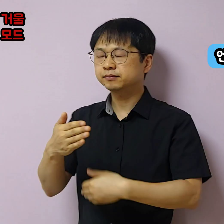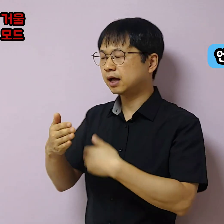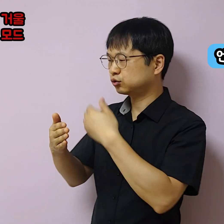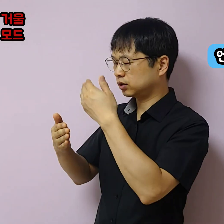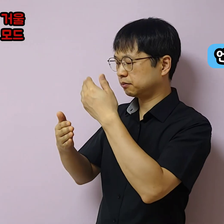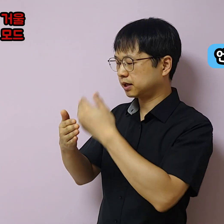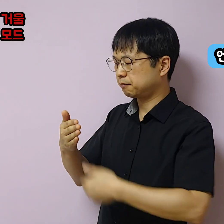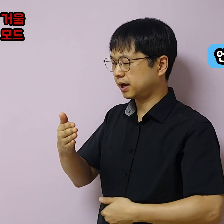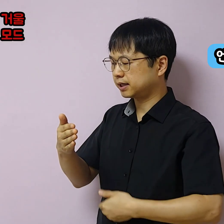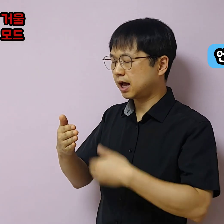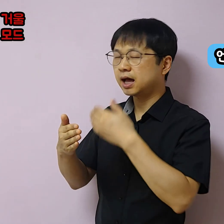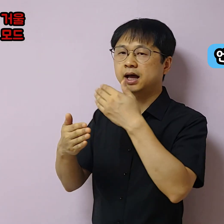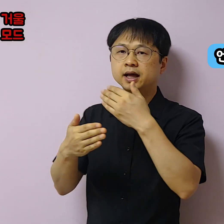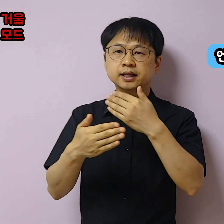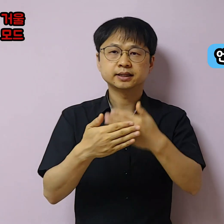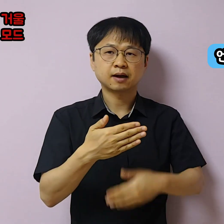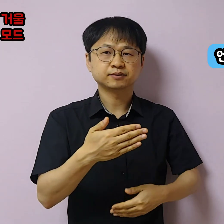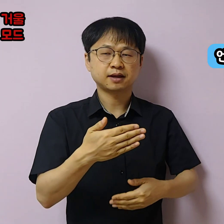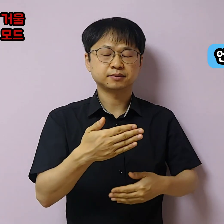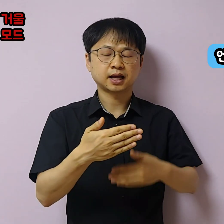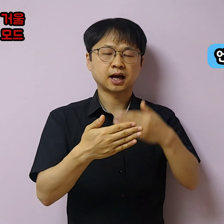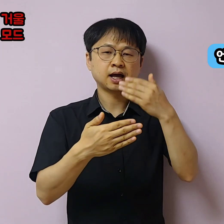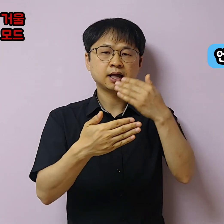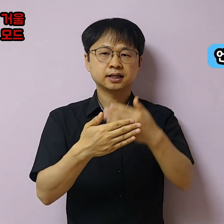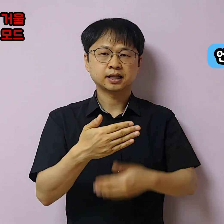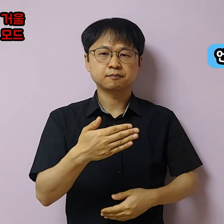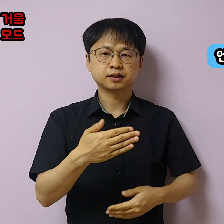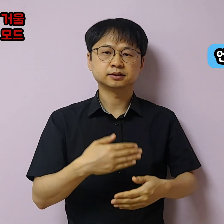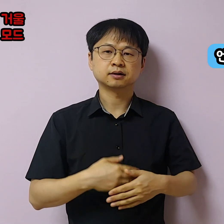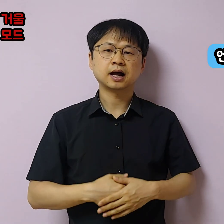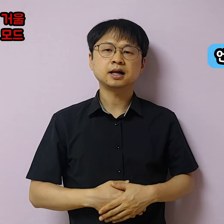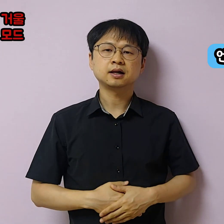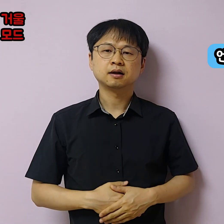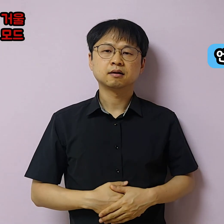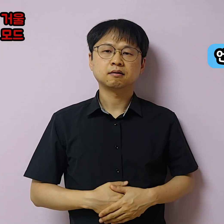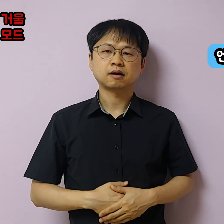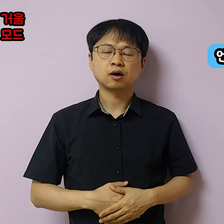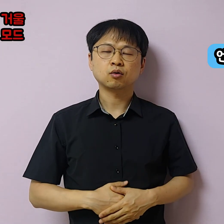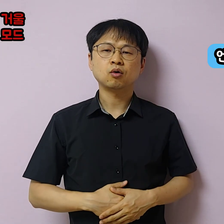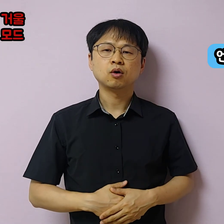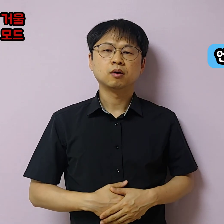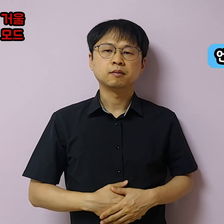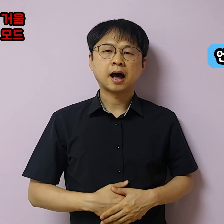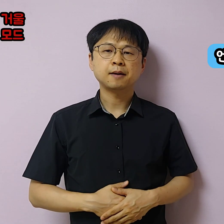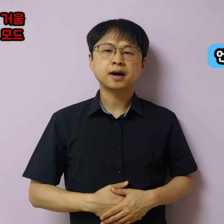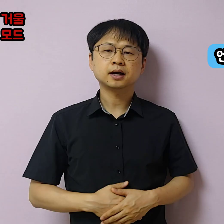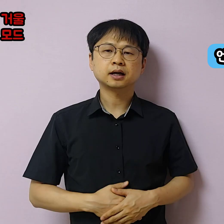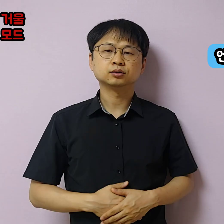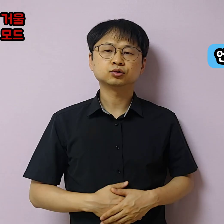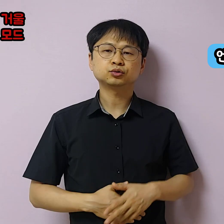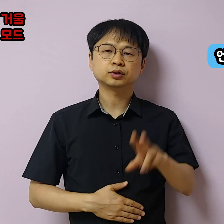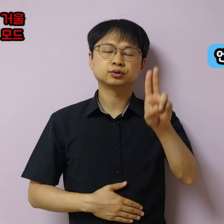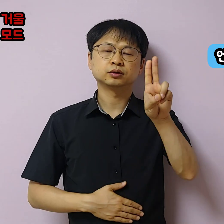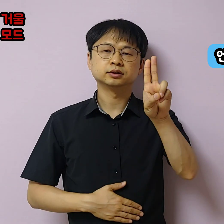남다 수어가 됩니다. 빼다, 남다입니다. 남겨져 갈 거라고 아마라는 추측의